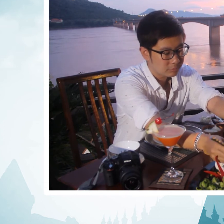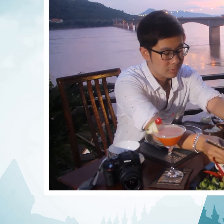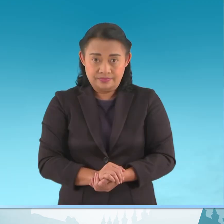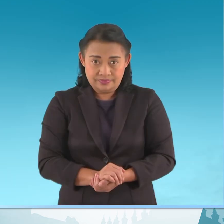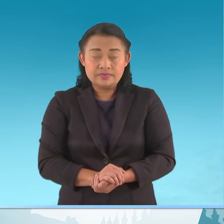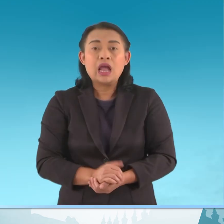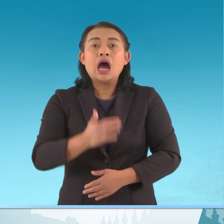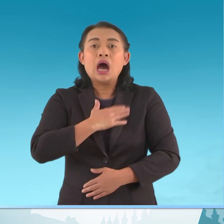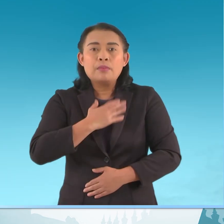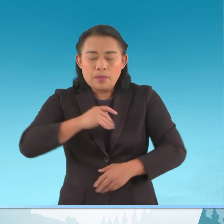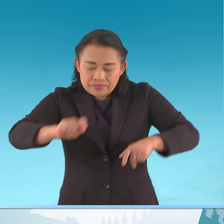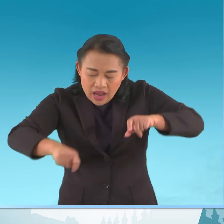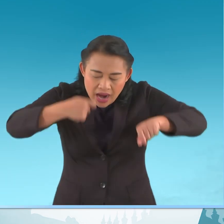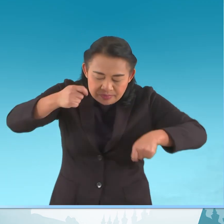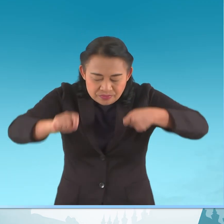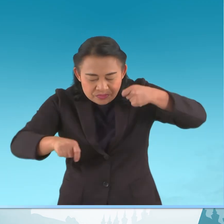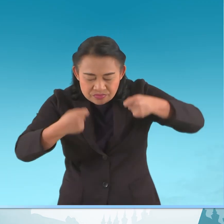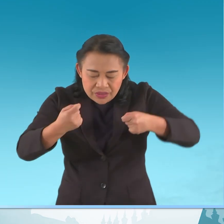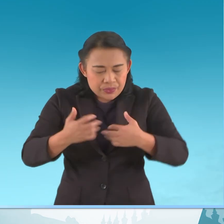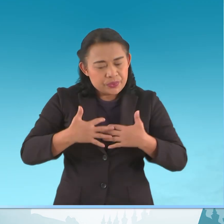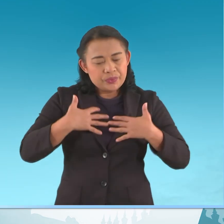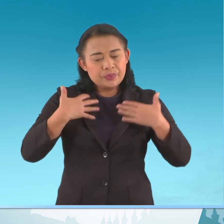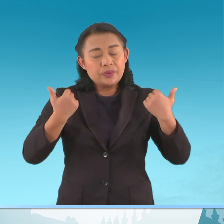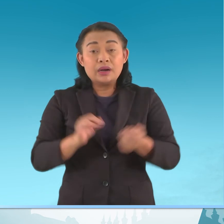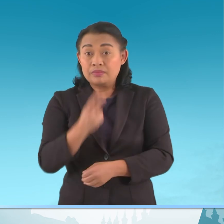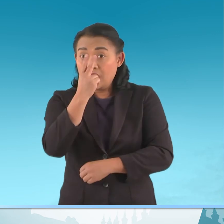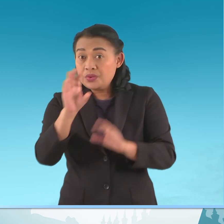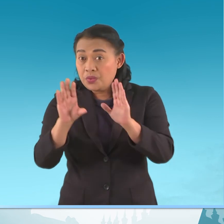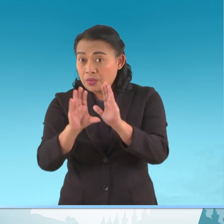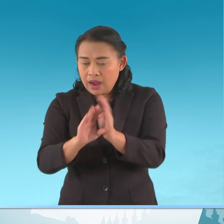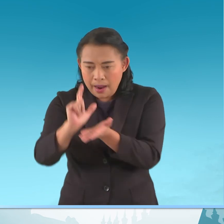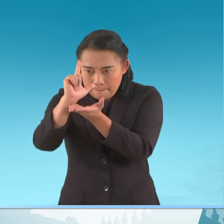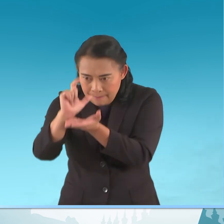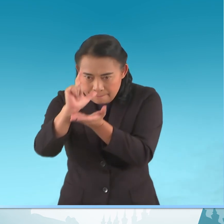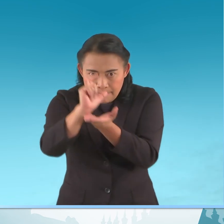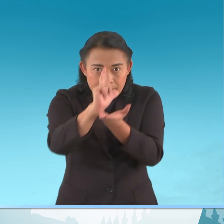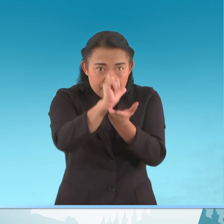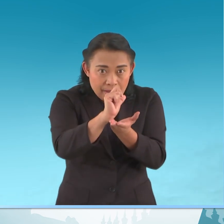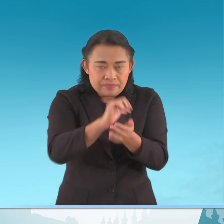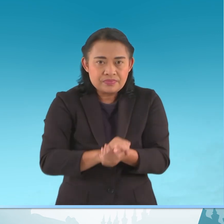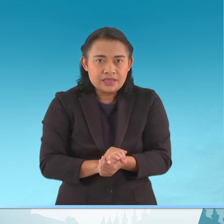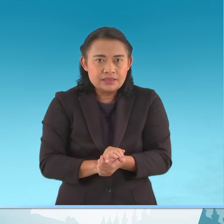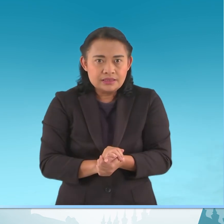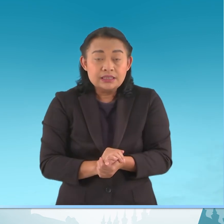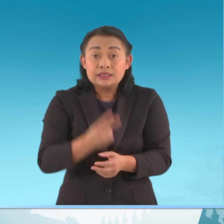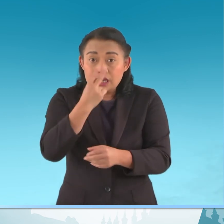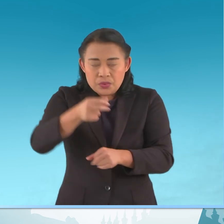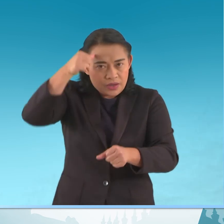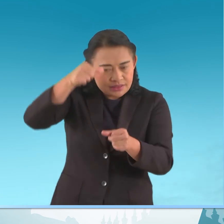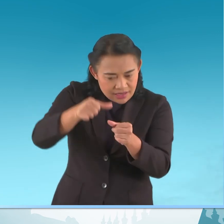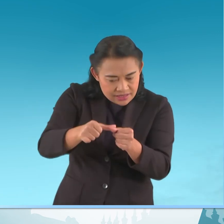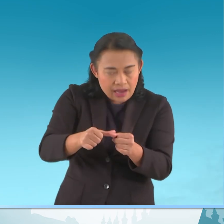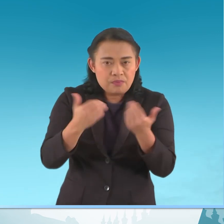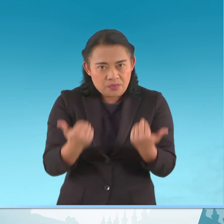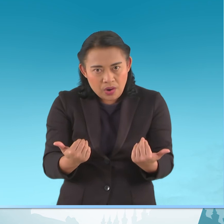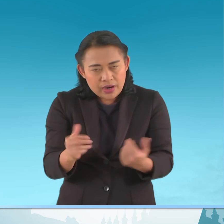ในขณะที่ผมกำลังเพลิดเพลินกับเอาอย่างนี้ดีอยากให้เพื่อนๆดูภาพถ่ายที่ผมเก็บไว้เพื่อเป็นประทุกความทรงจำในวัน